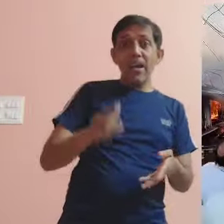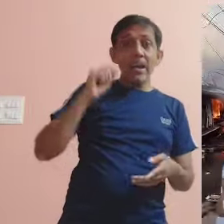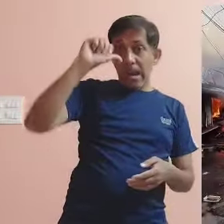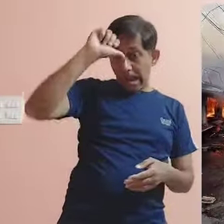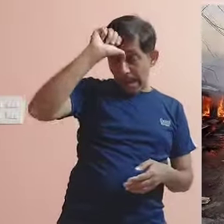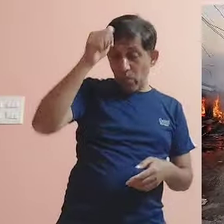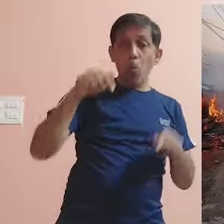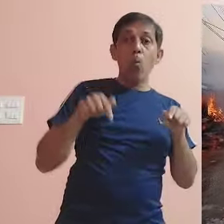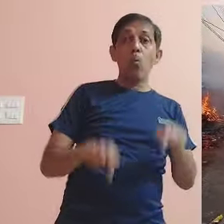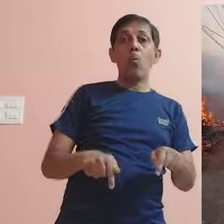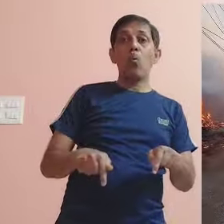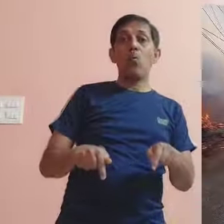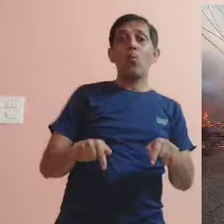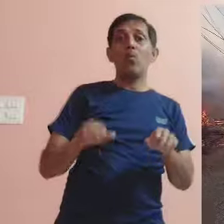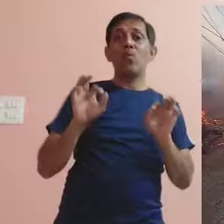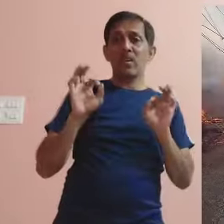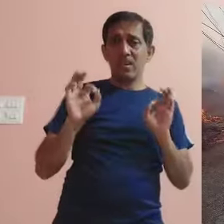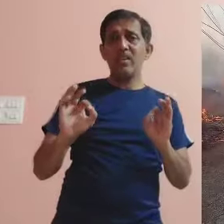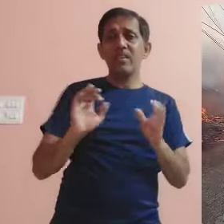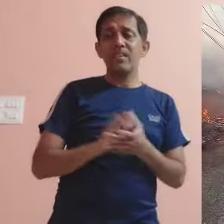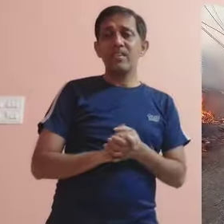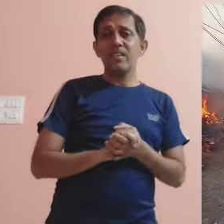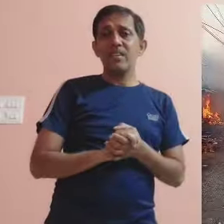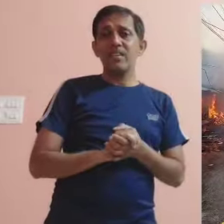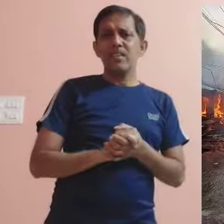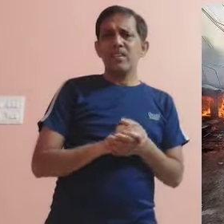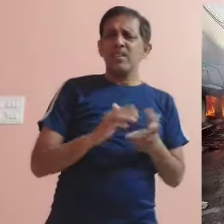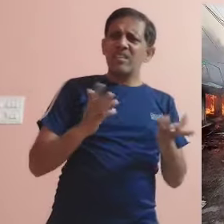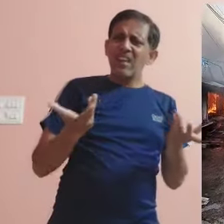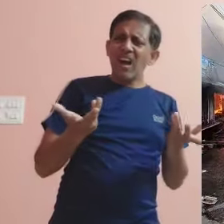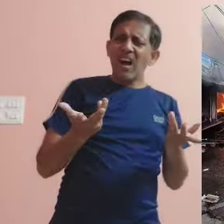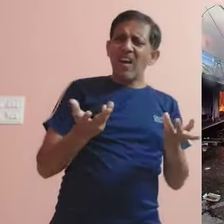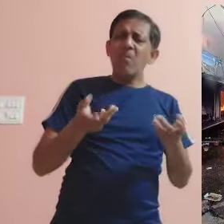चूड़ी की मुसलमानों की है ये जान तो इन्होंने लगाई होगी फिर तो दरवाजे लगा दे।